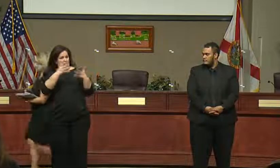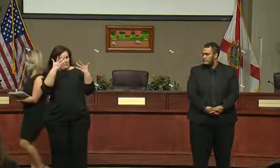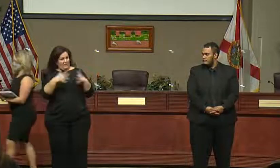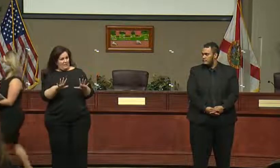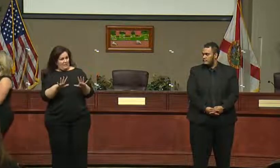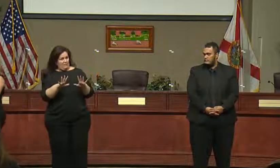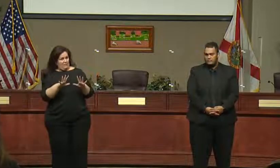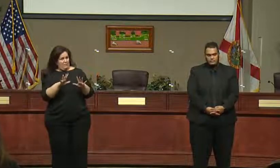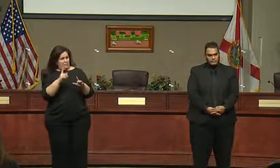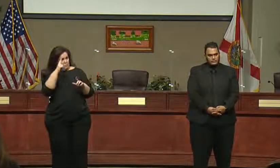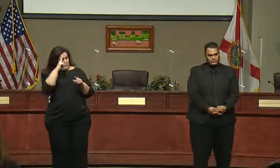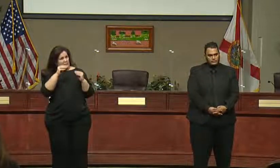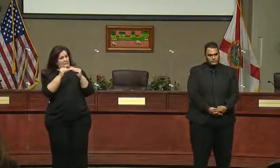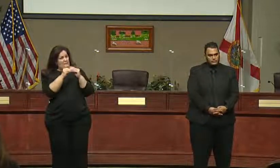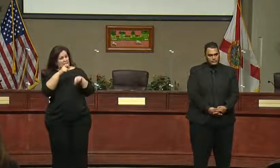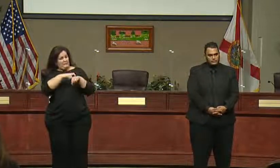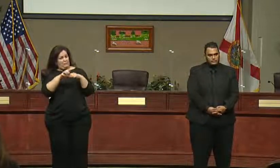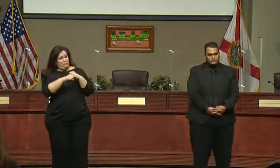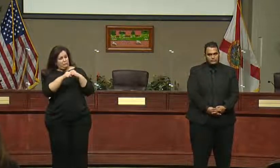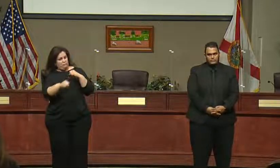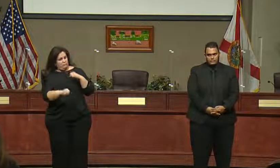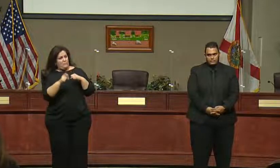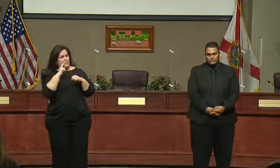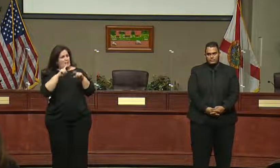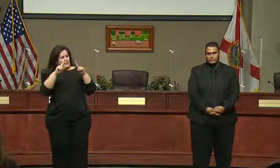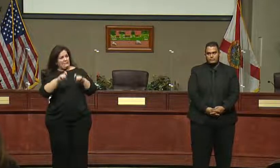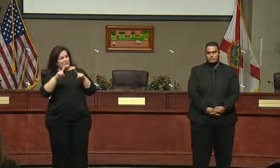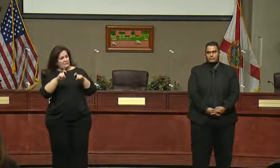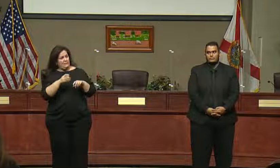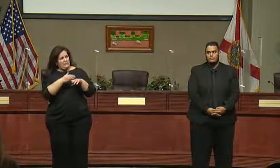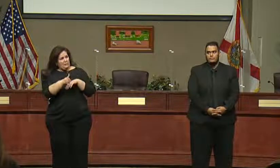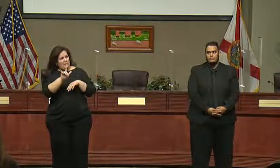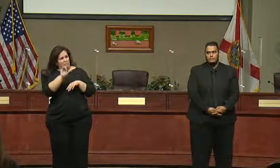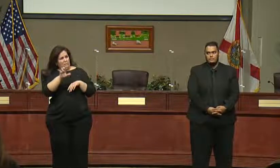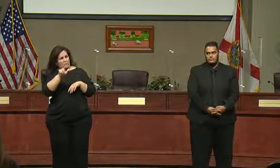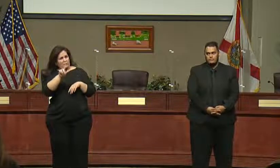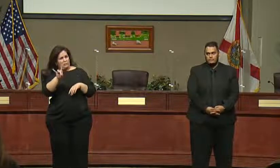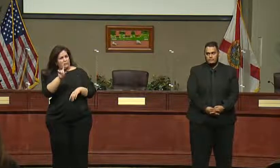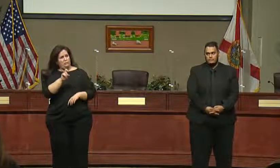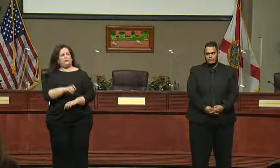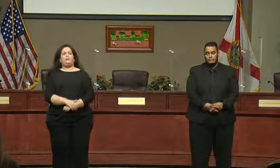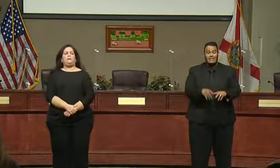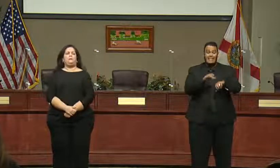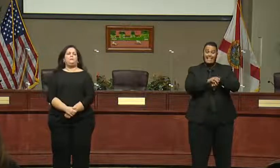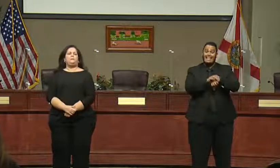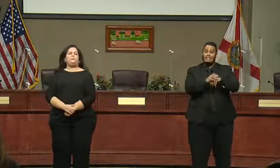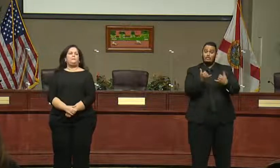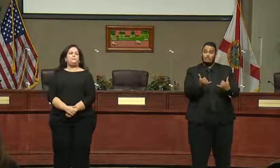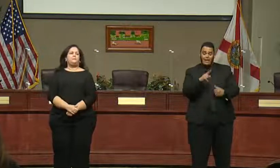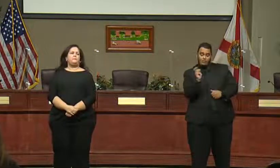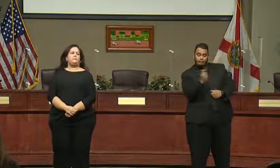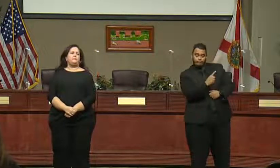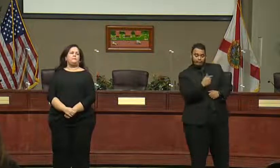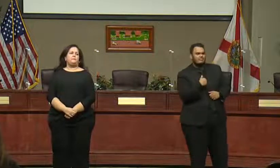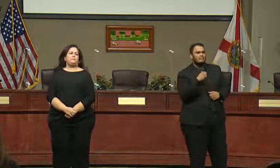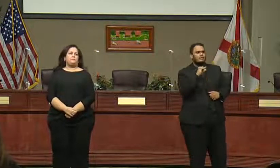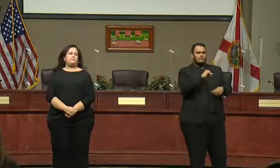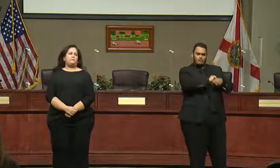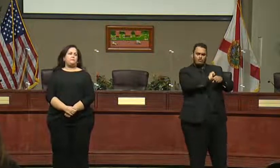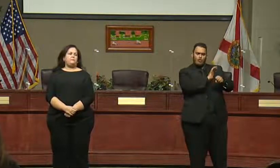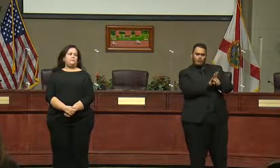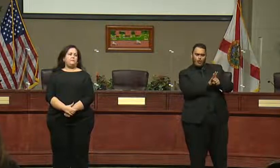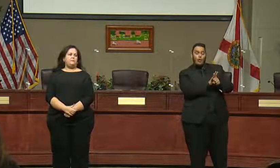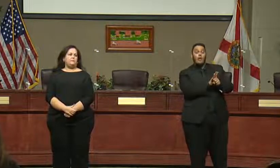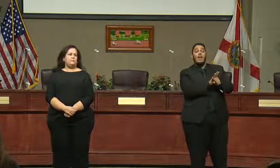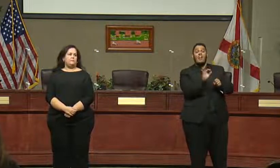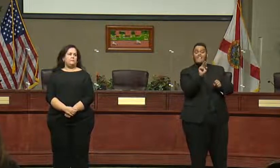pruebas gratuitas del COVID-19? Sure thing. The question is, COVID-19 testings are set to end on February the